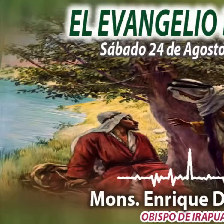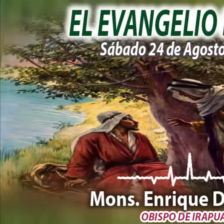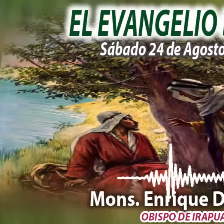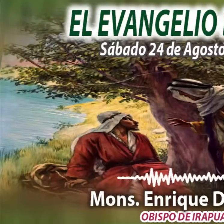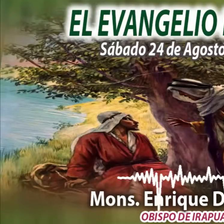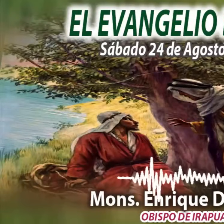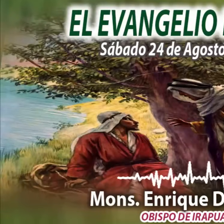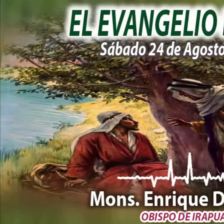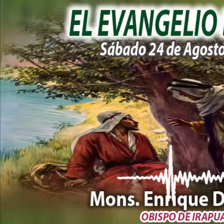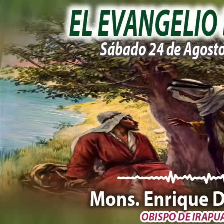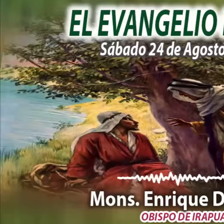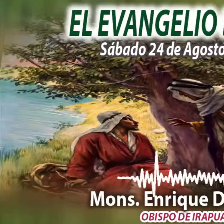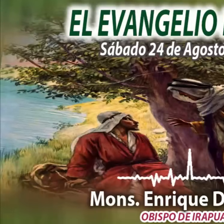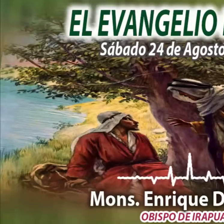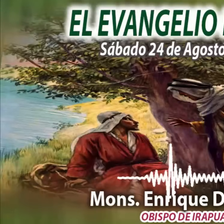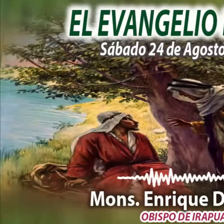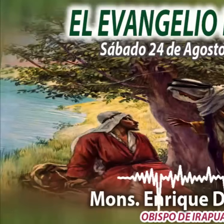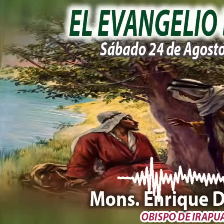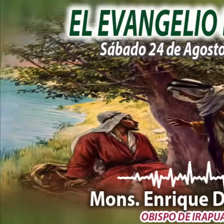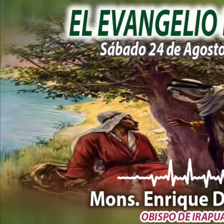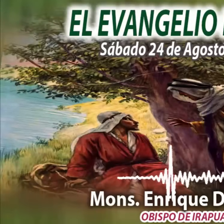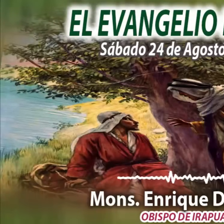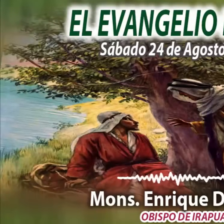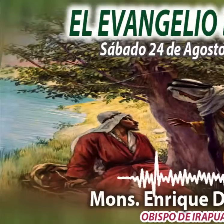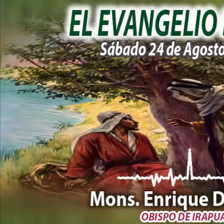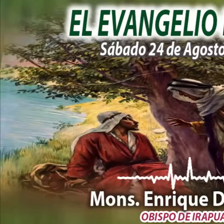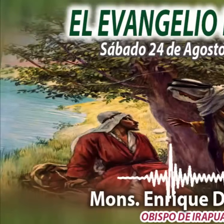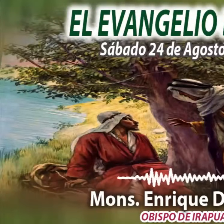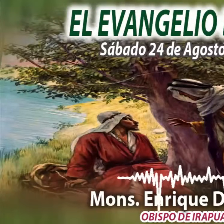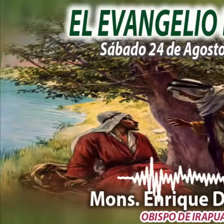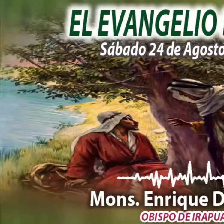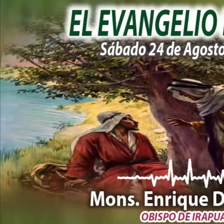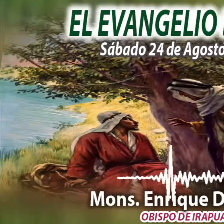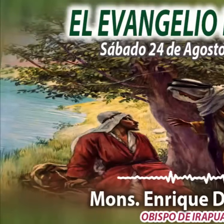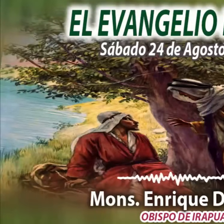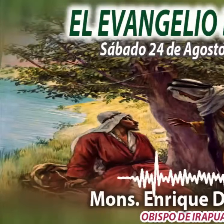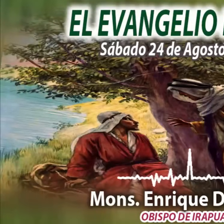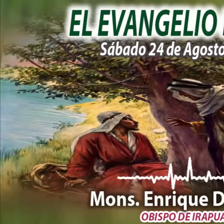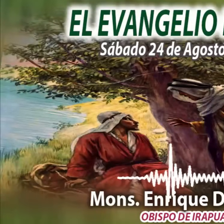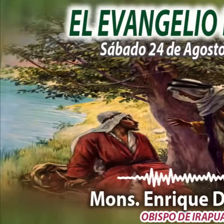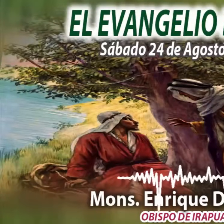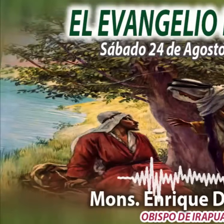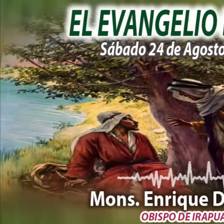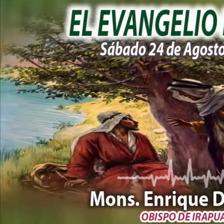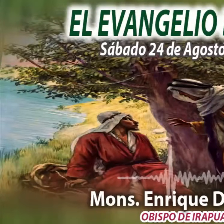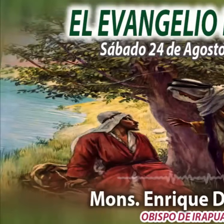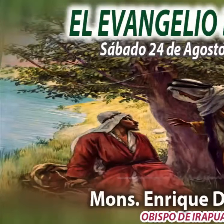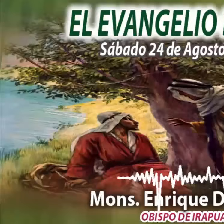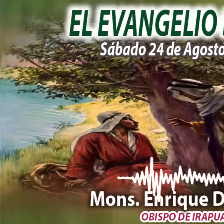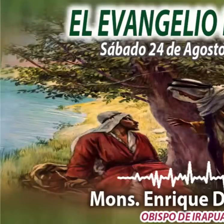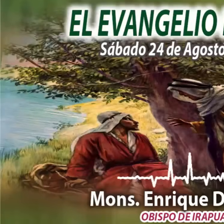El Evangelio del Día, en voz de Monseñor Enrique Díaz, a través de Radio María, voz